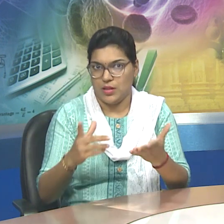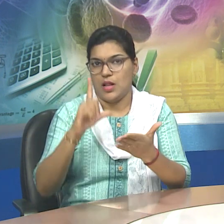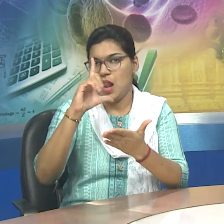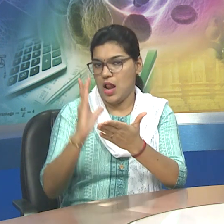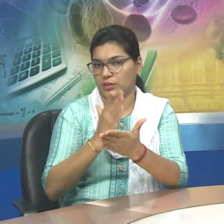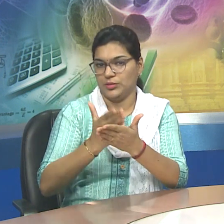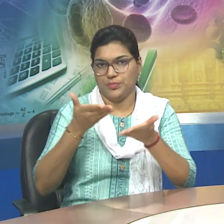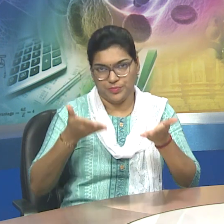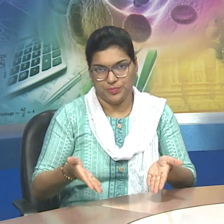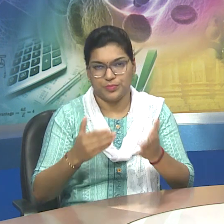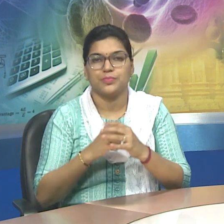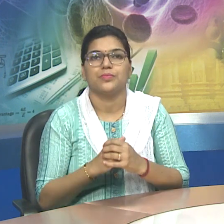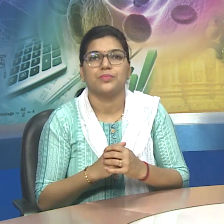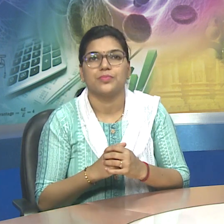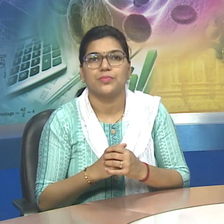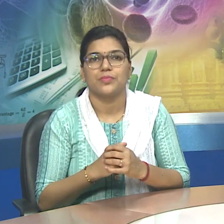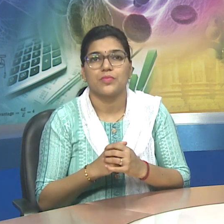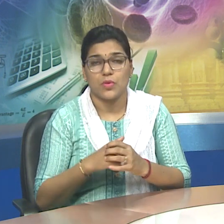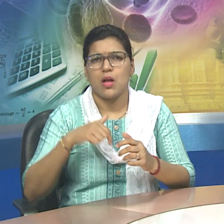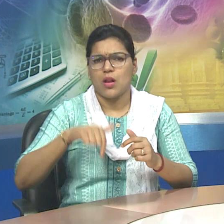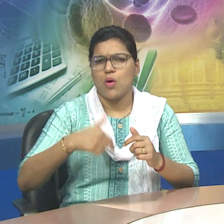इस पाठ के ऑब्जेक्टिव्स,